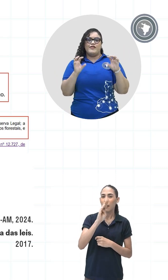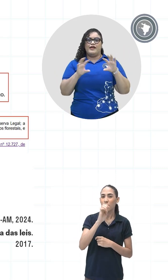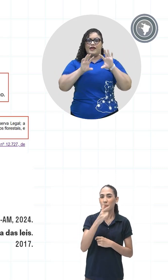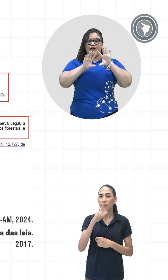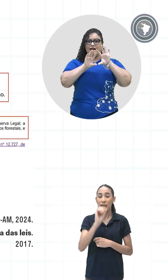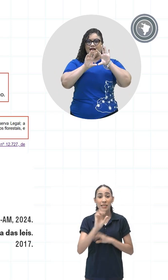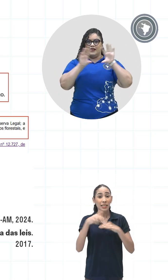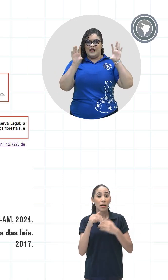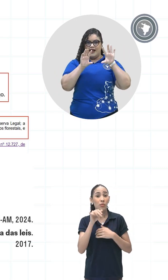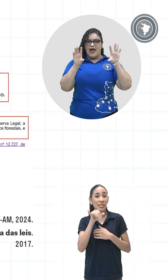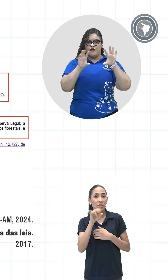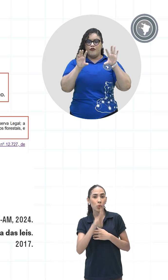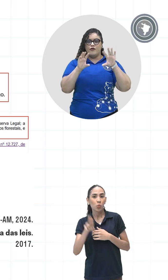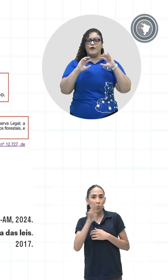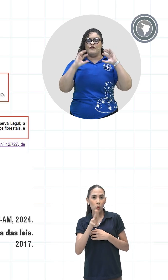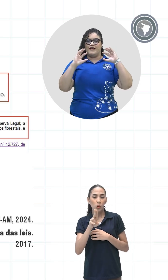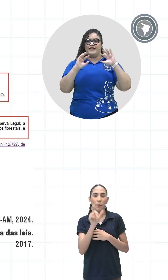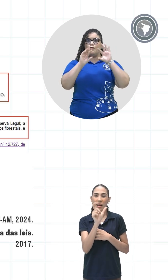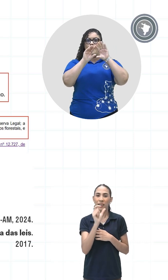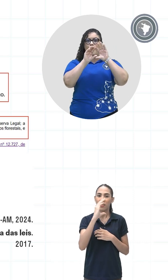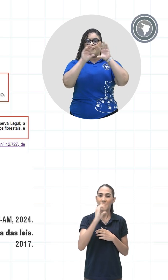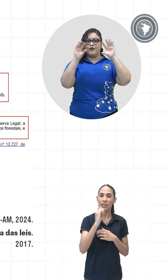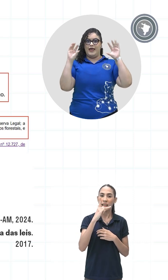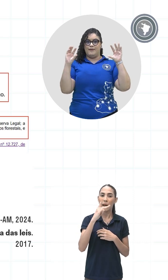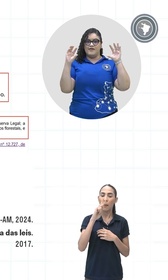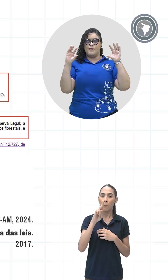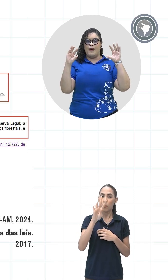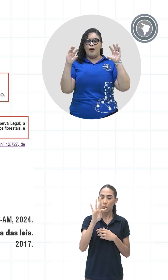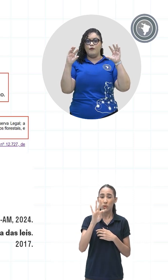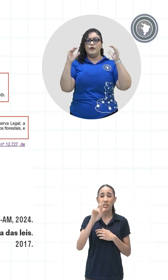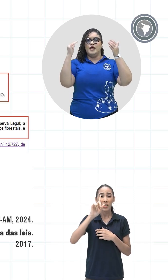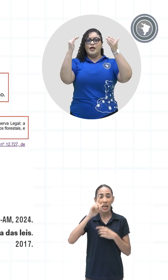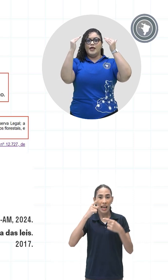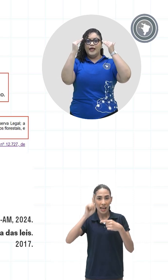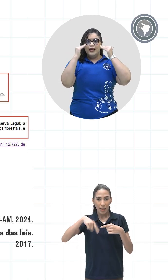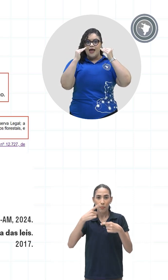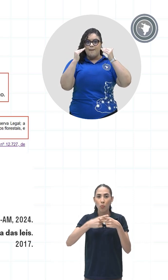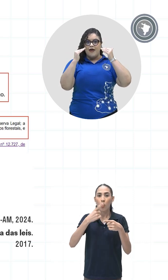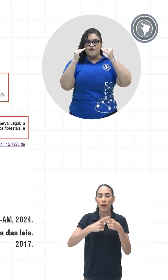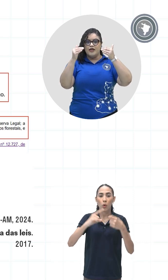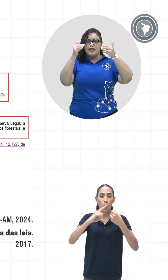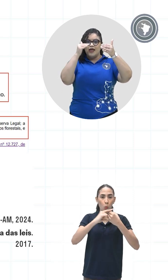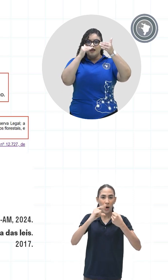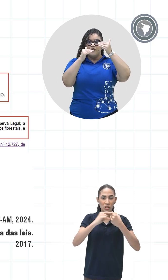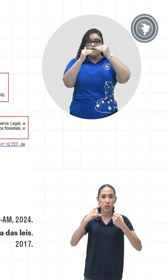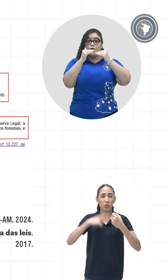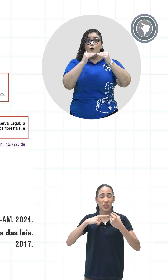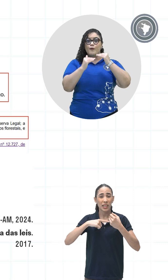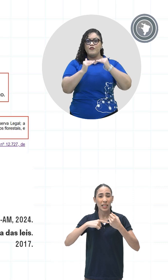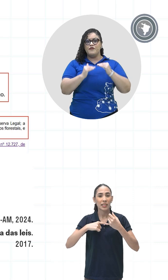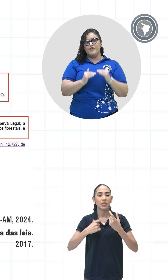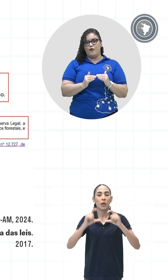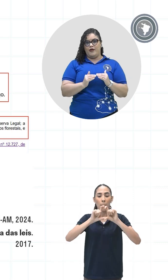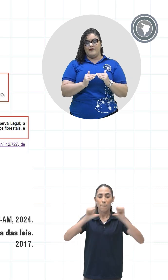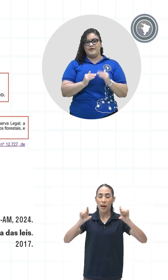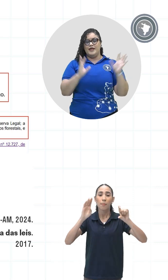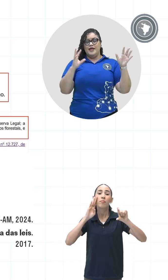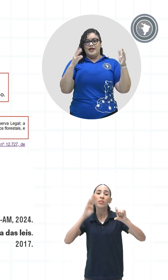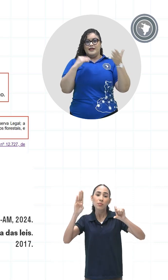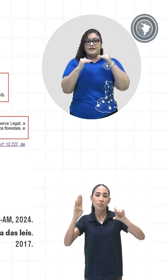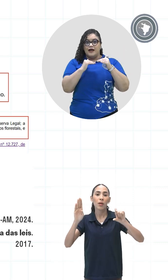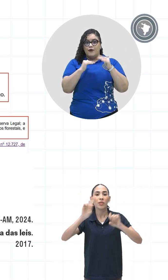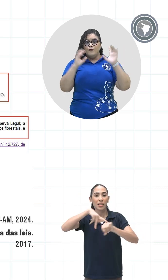quer-se dizer que aquele artigo ele vai ter uma parte que é principal e, a partir dele,